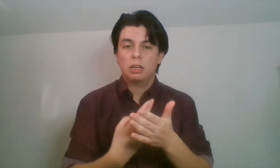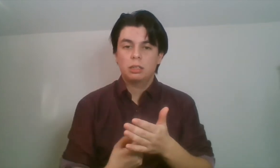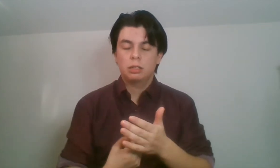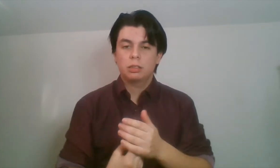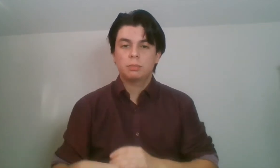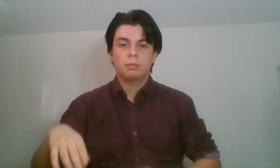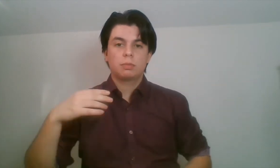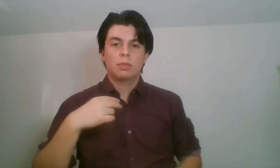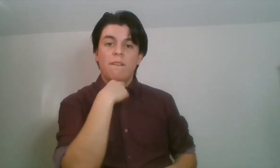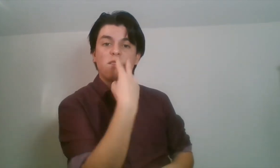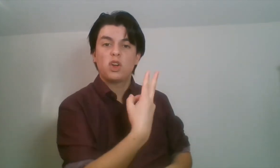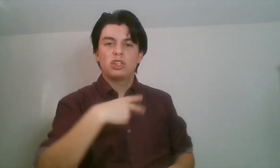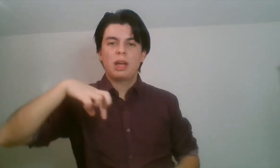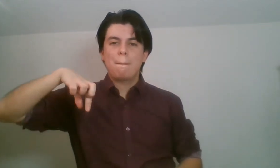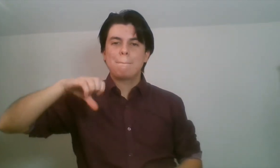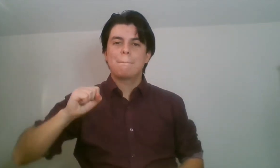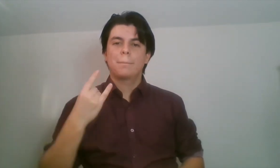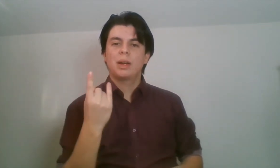fueron generando en el espacio del Mulato.